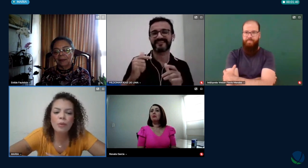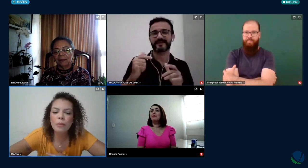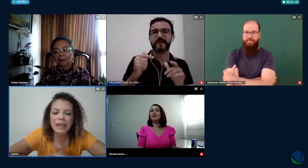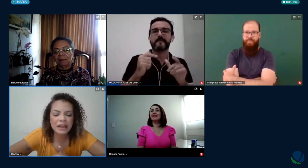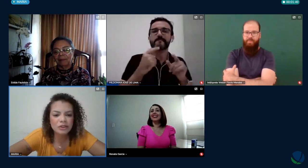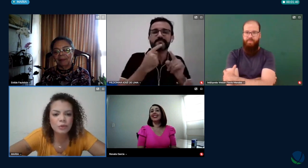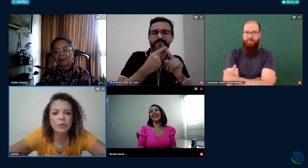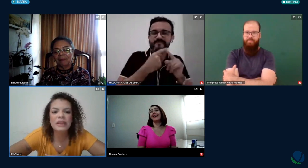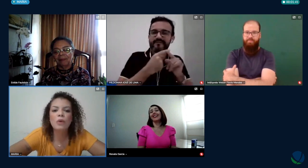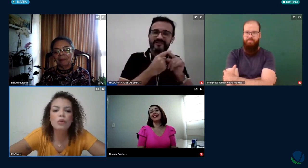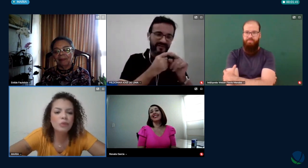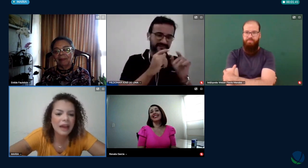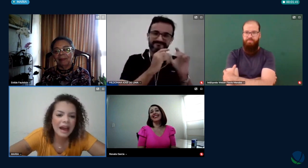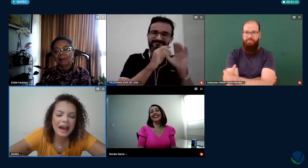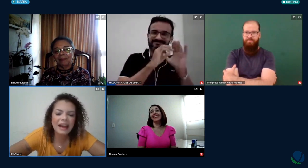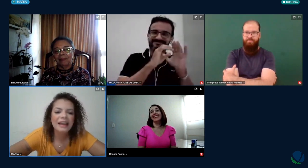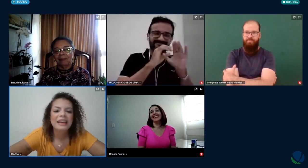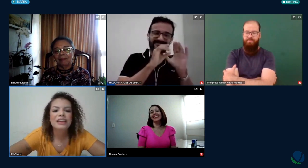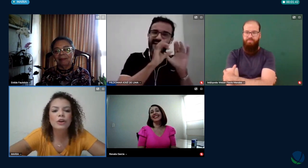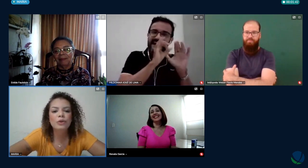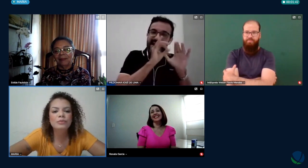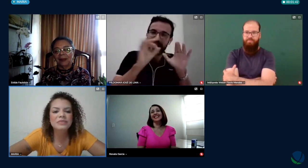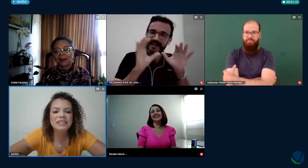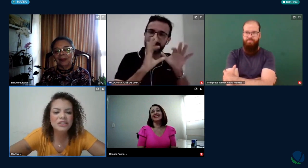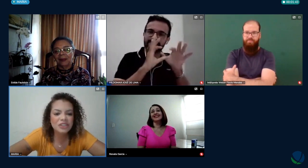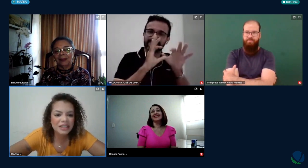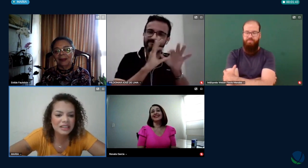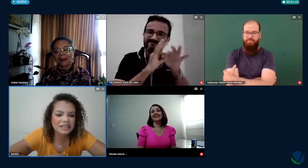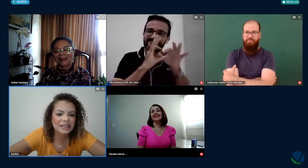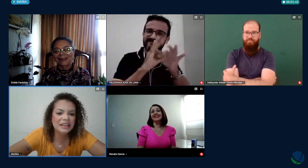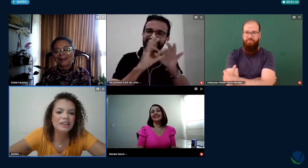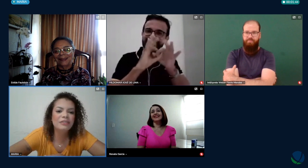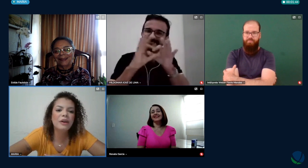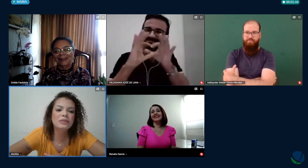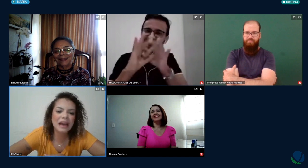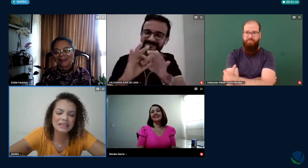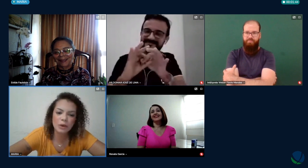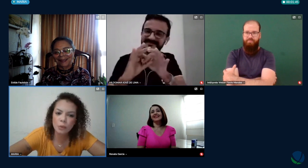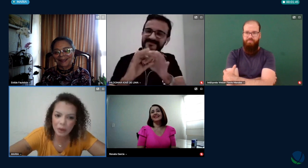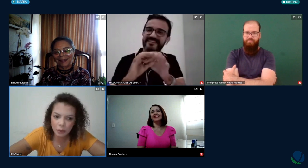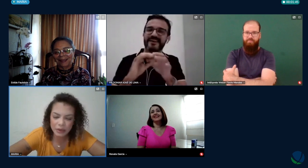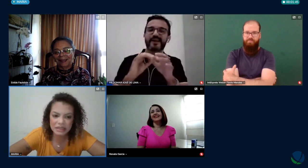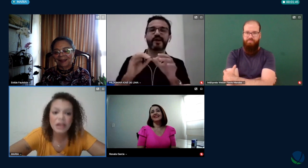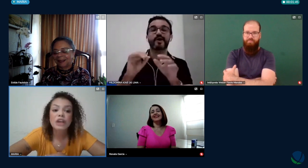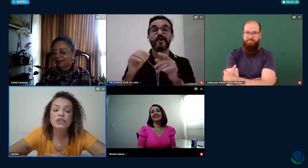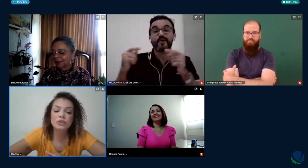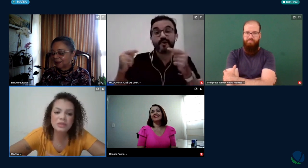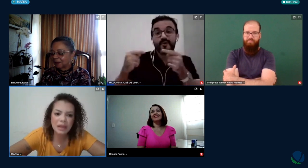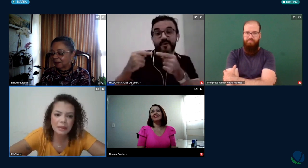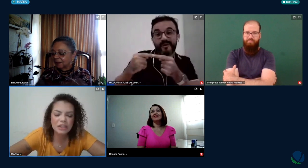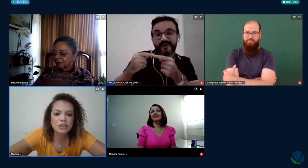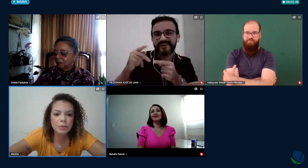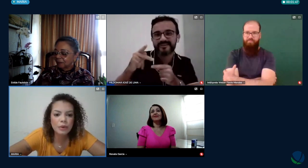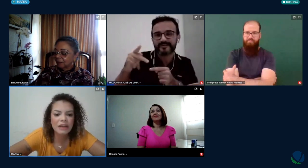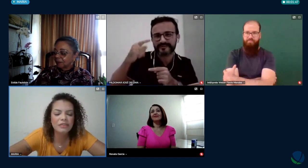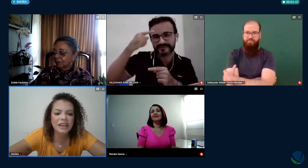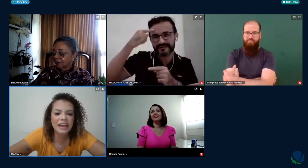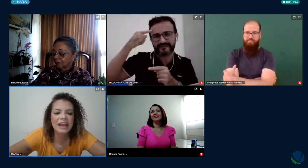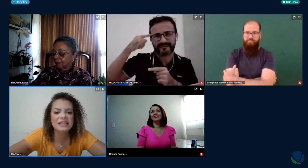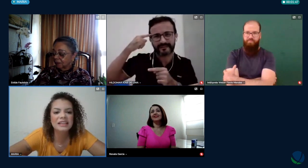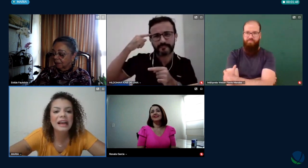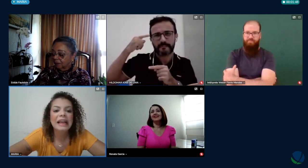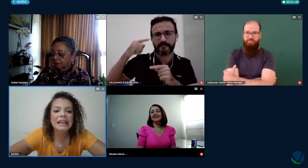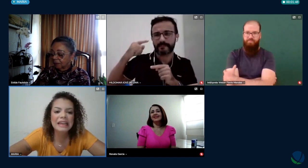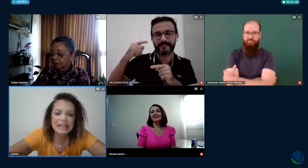encontrei um momento, em algum lugar, que eu sentisse que faltasse alguma coisa. Justamente por